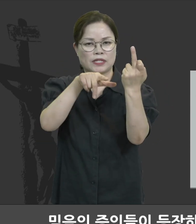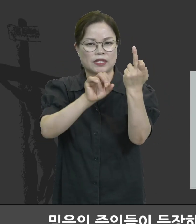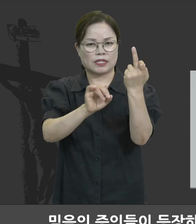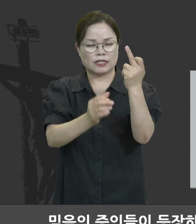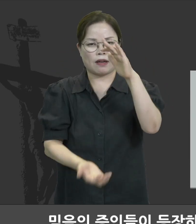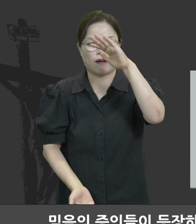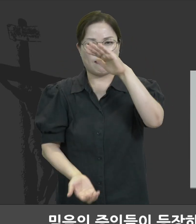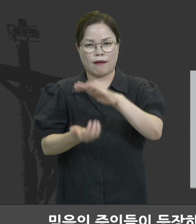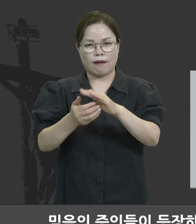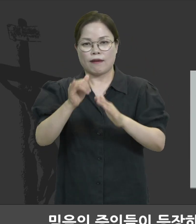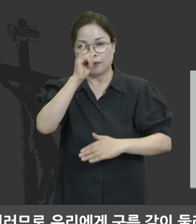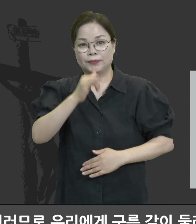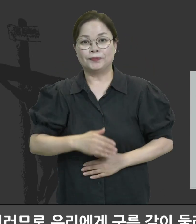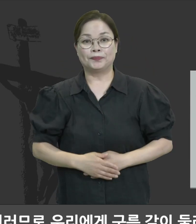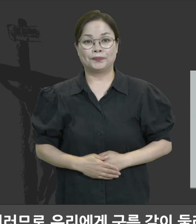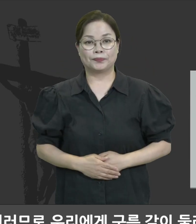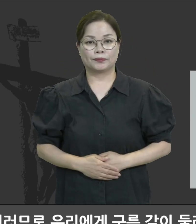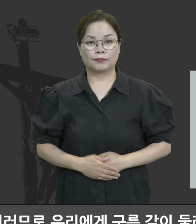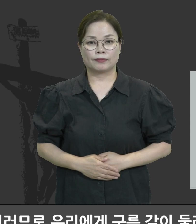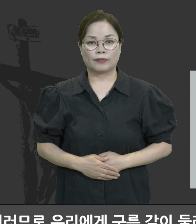맞이합니다.